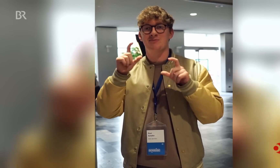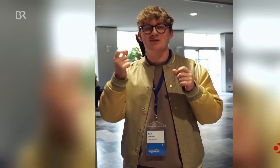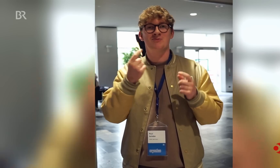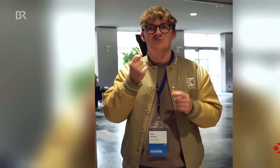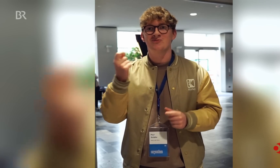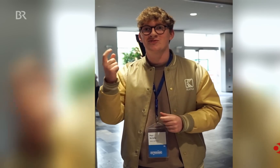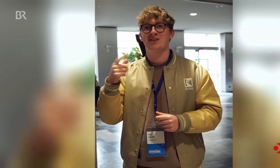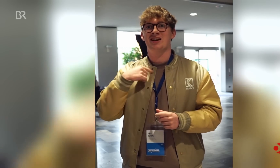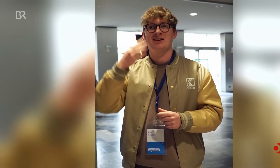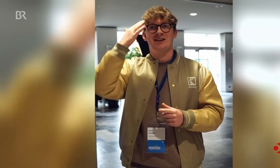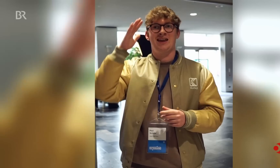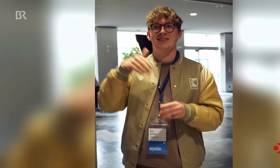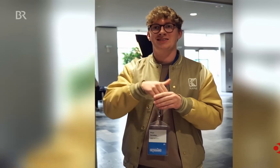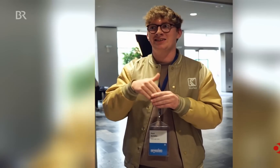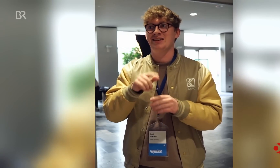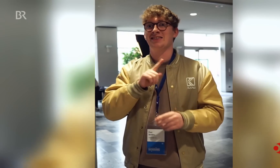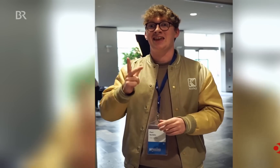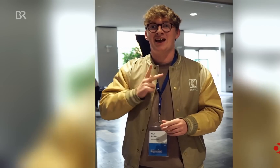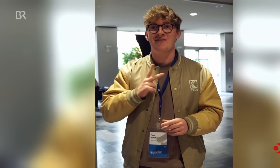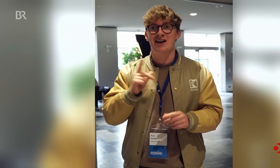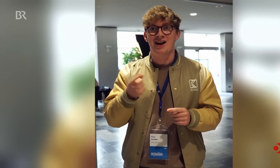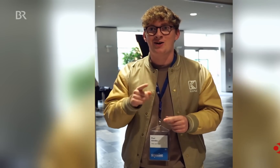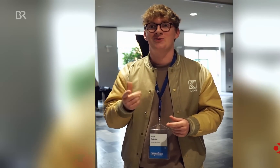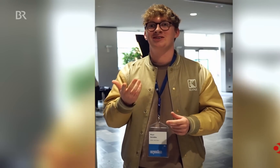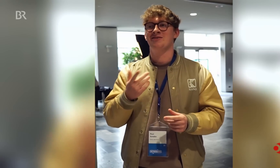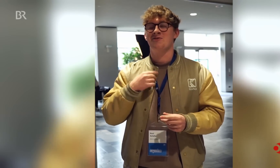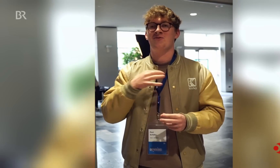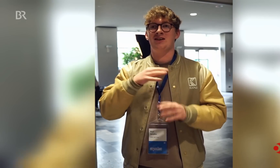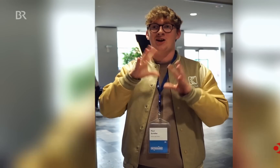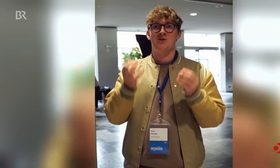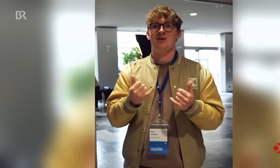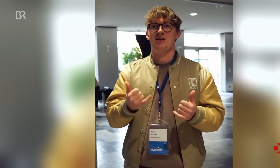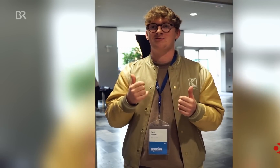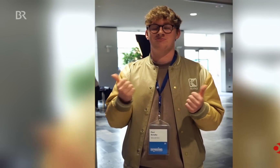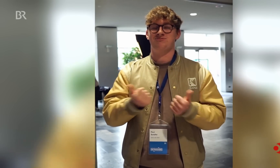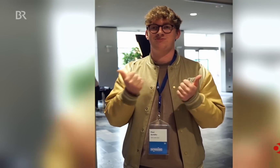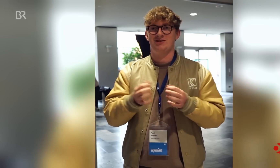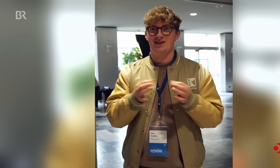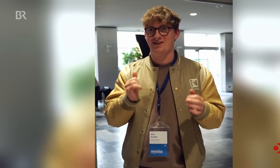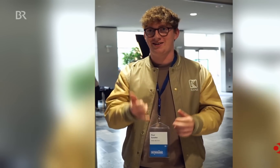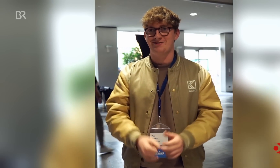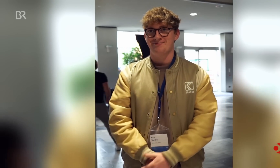Die Inhalte und die Themen haben mich sehr überrascht. Das war so viel Neues für mich. Ich finde, das war ein super Tag.